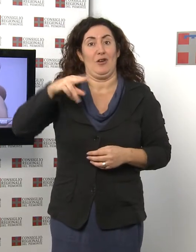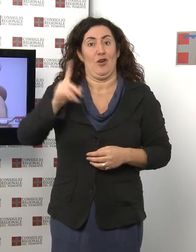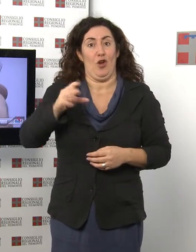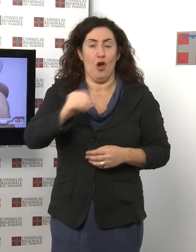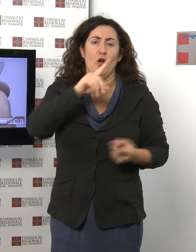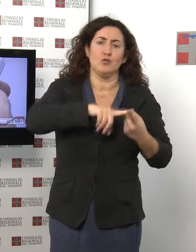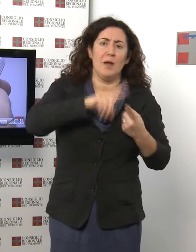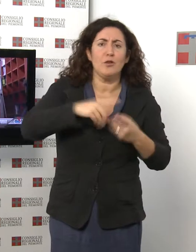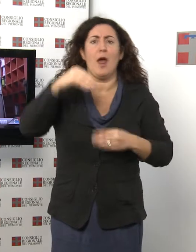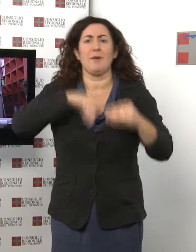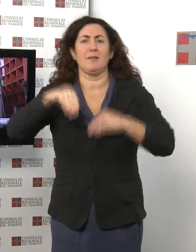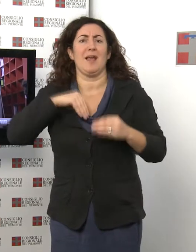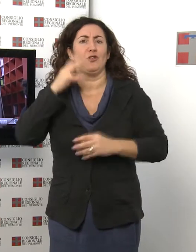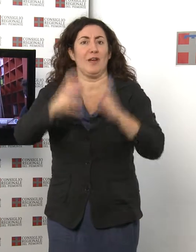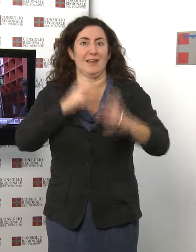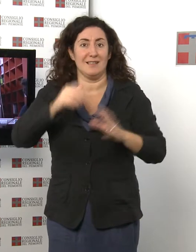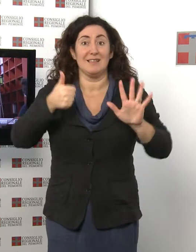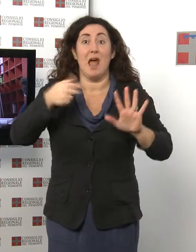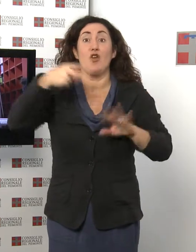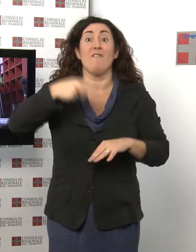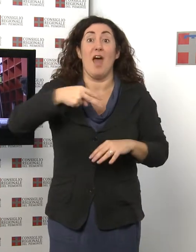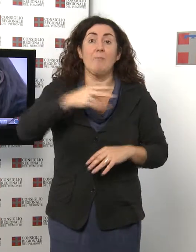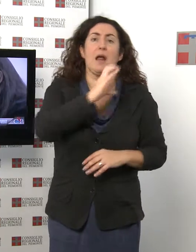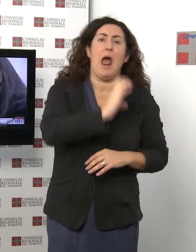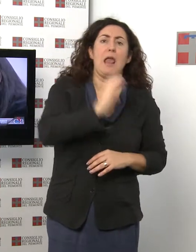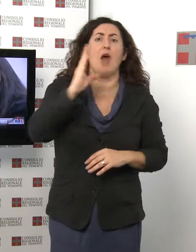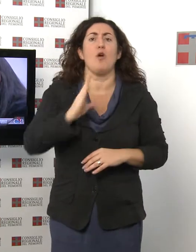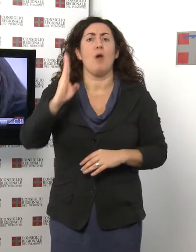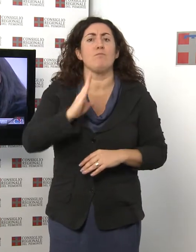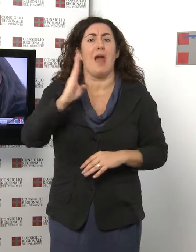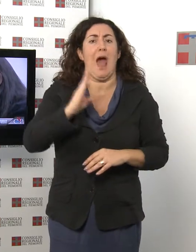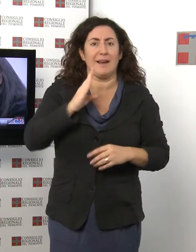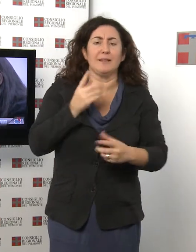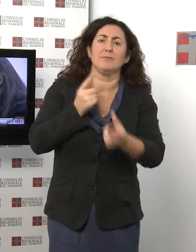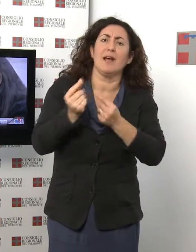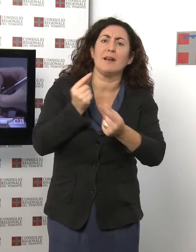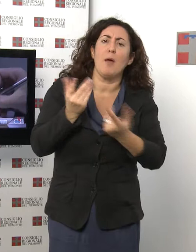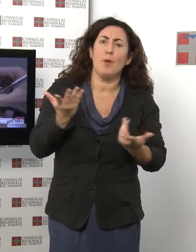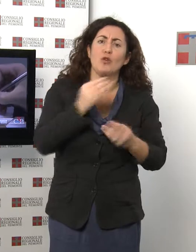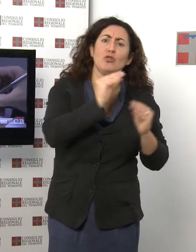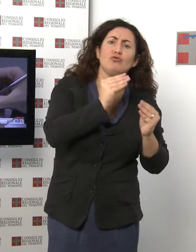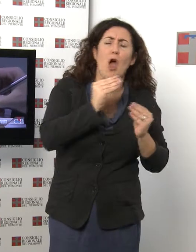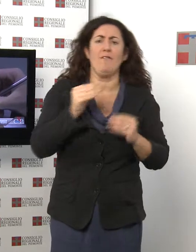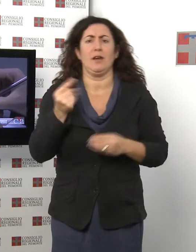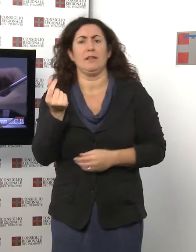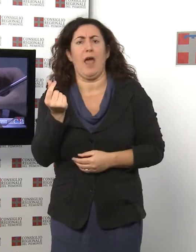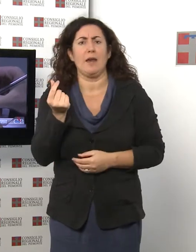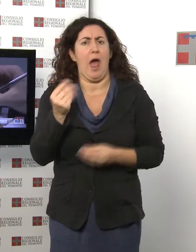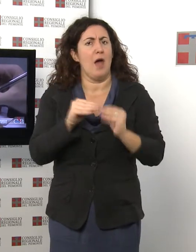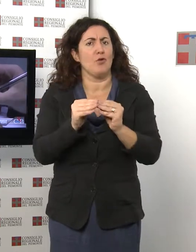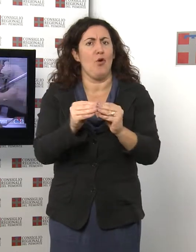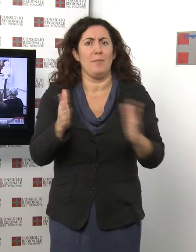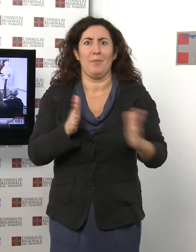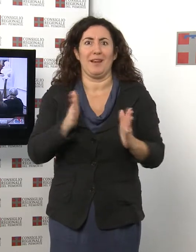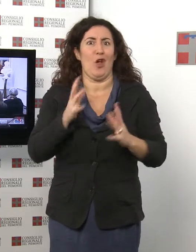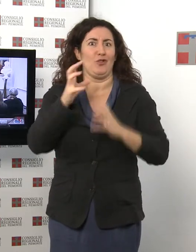crisi segue il 6 novembre quello con Oreste cagiano e Federica bombardi sul rapporto tra giovani e denaro in tempo di crisi mercoledì